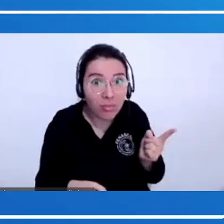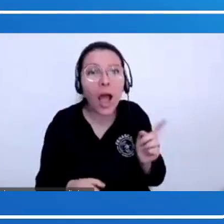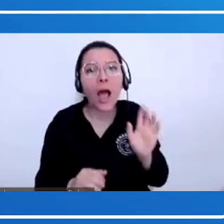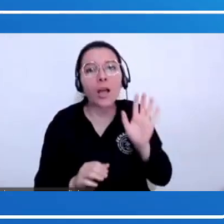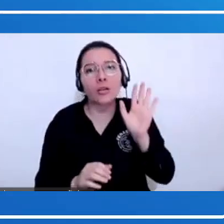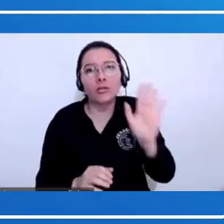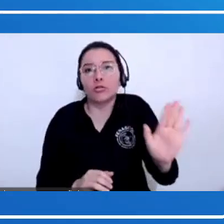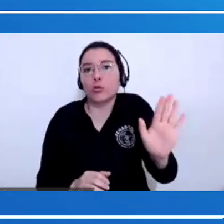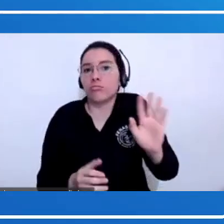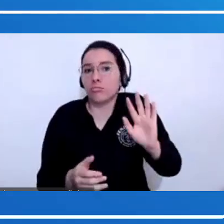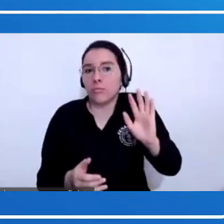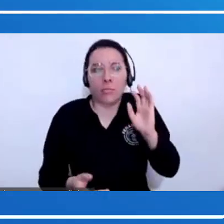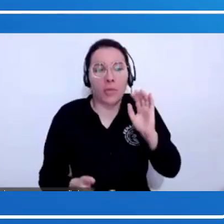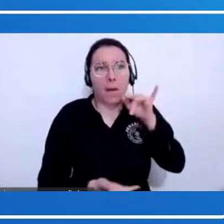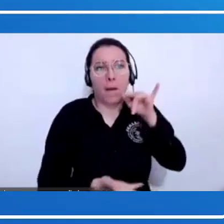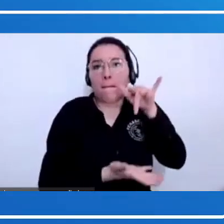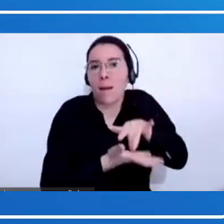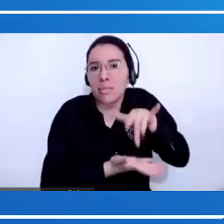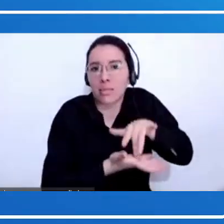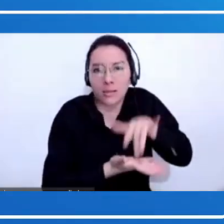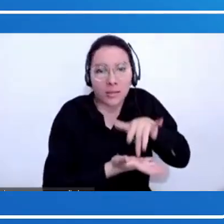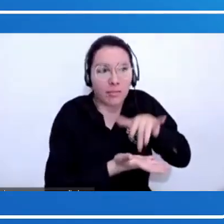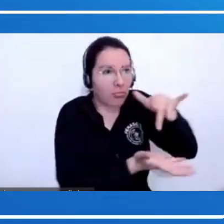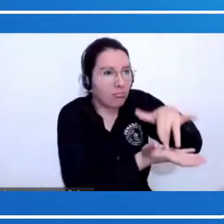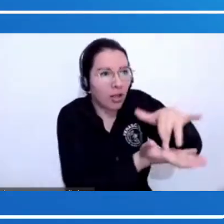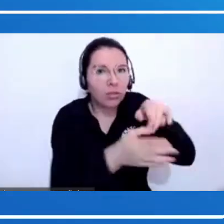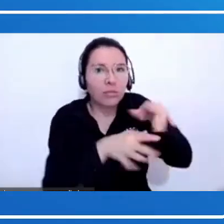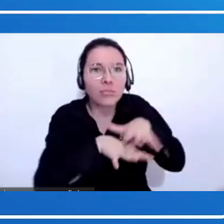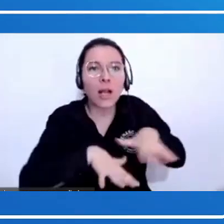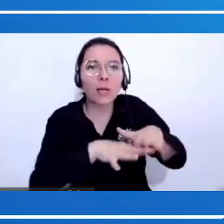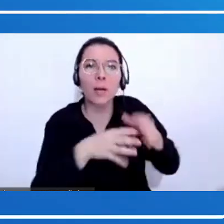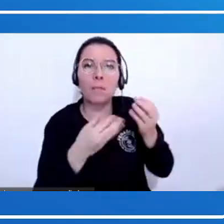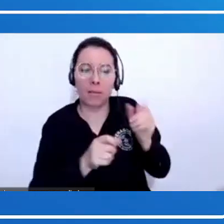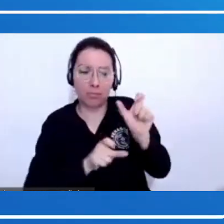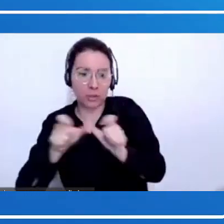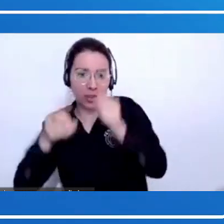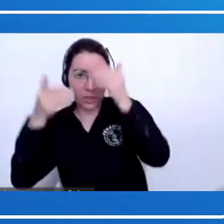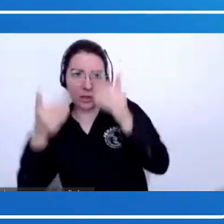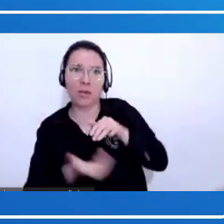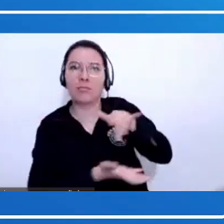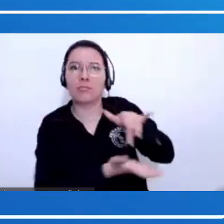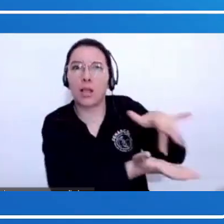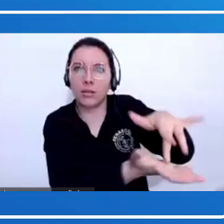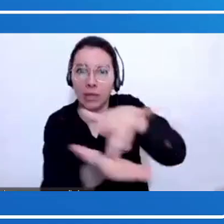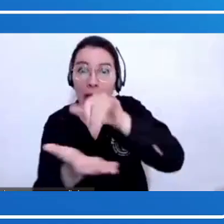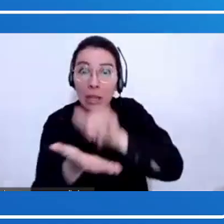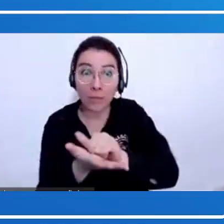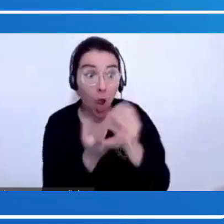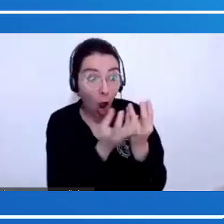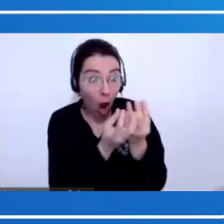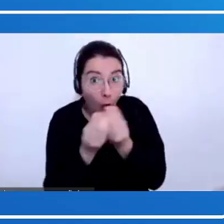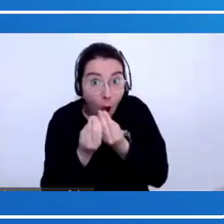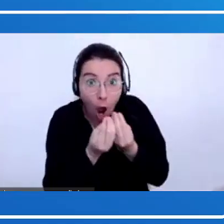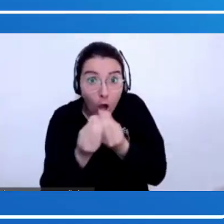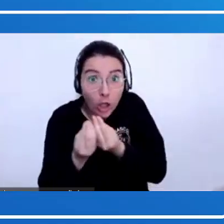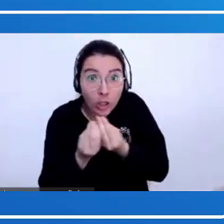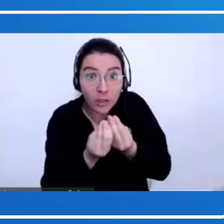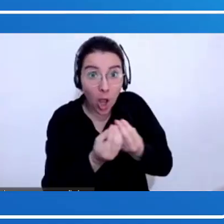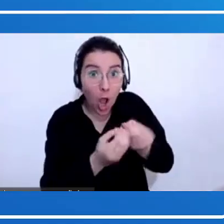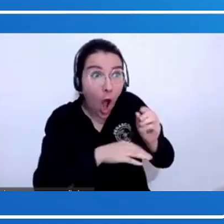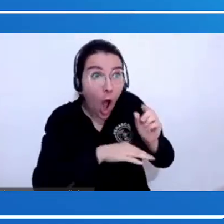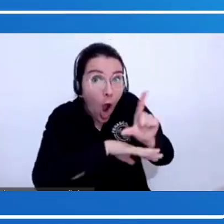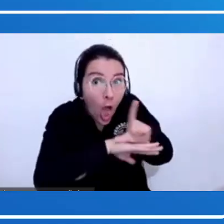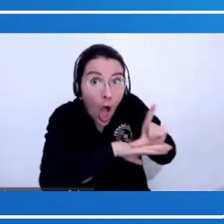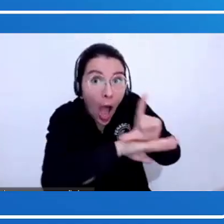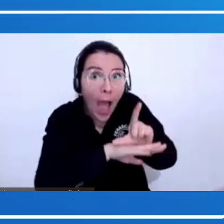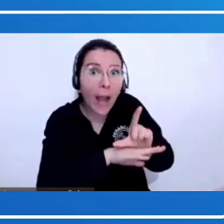como instancia de participación para las personas con discapacidad. En los consejos locales, cada una de las discapacidades